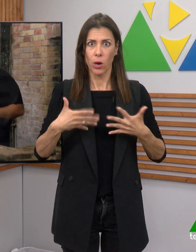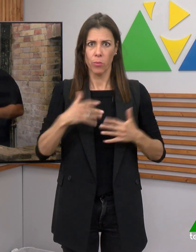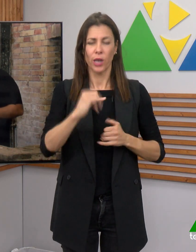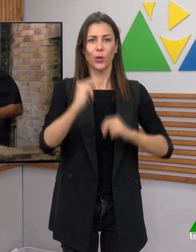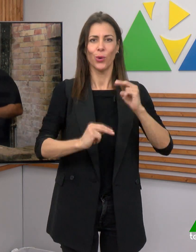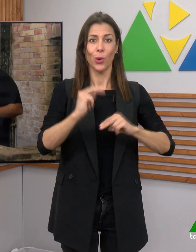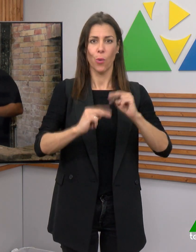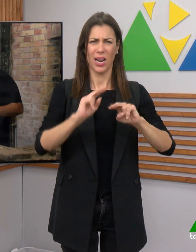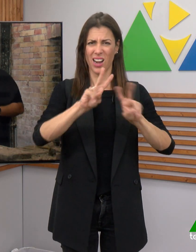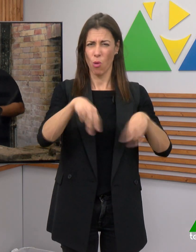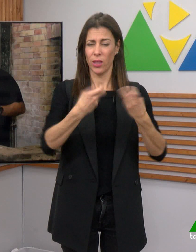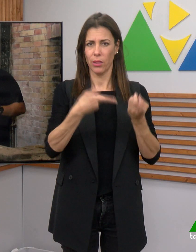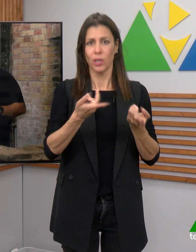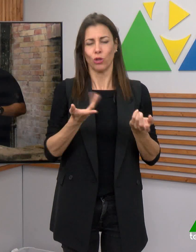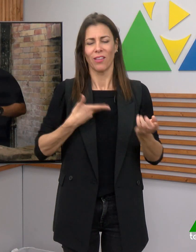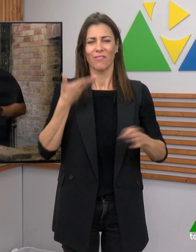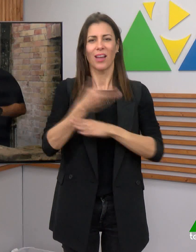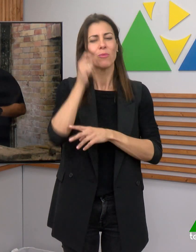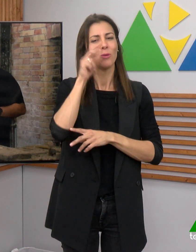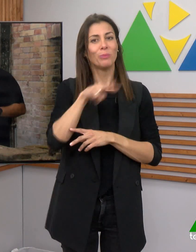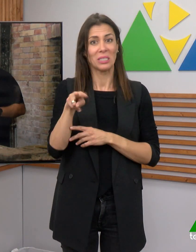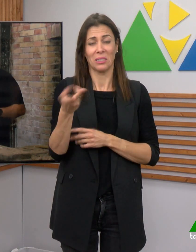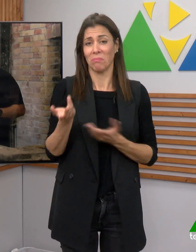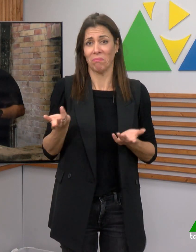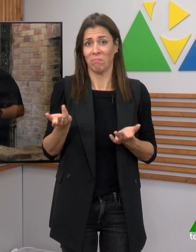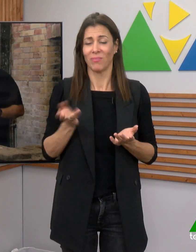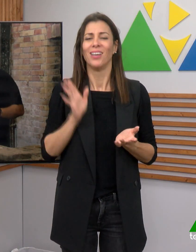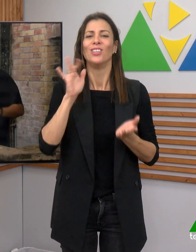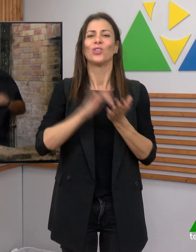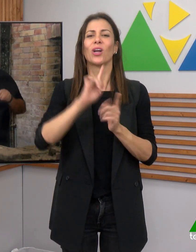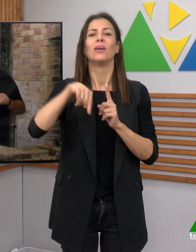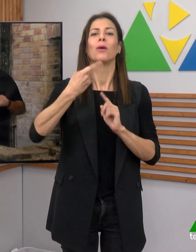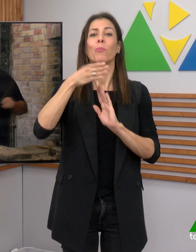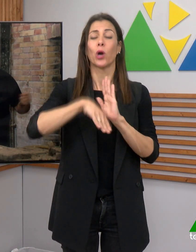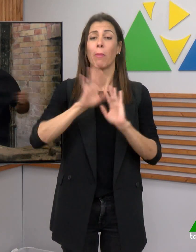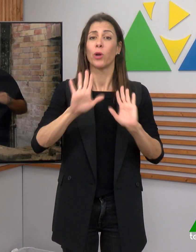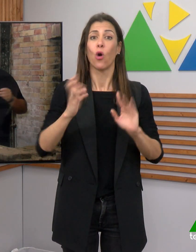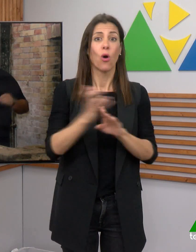decimos, de remodelación, y lo vamos a visitar en nuestro próximo programa. Pero